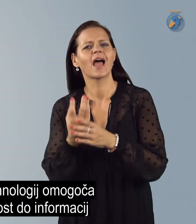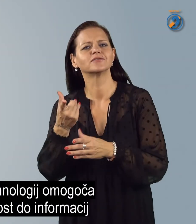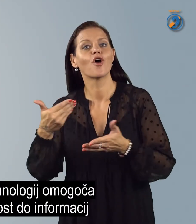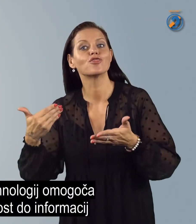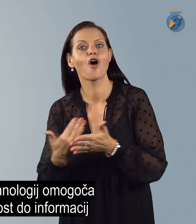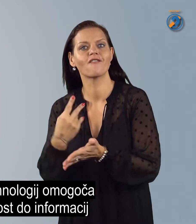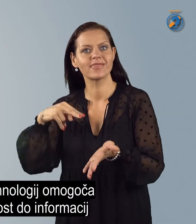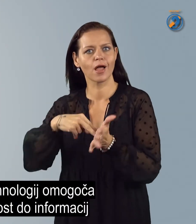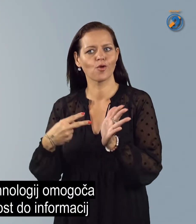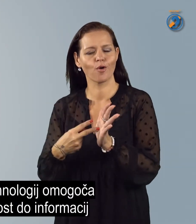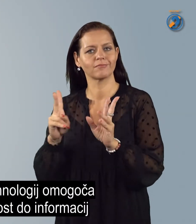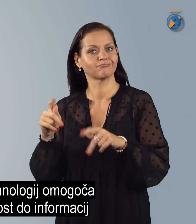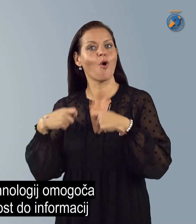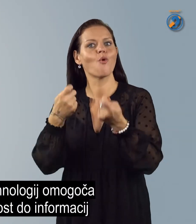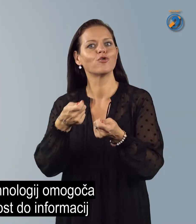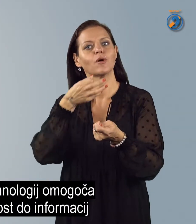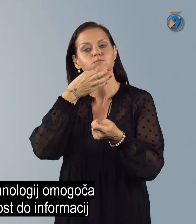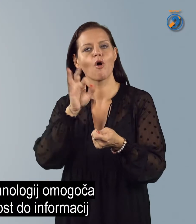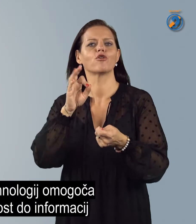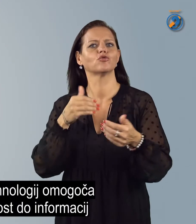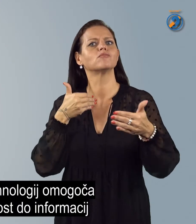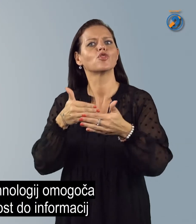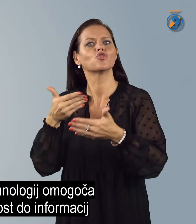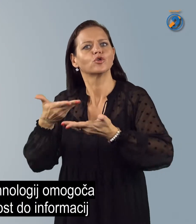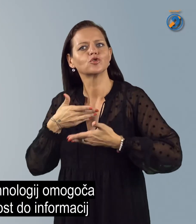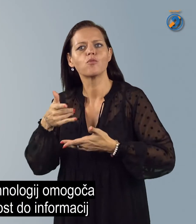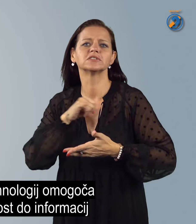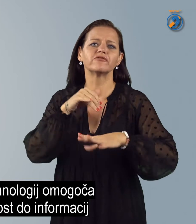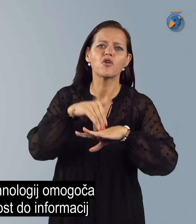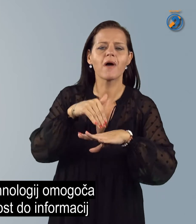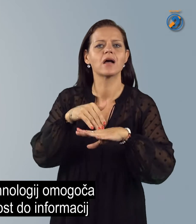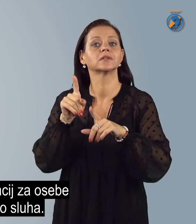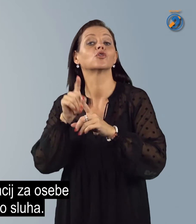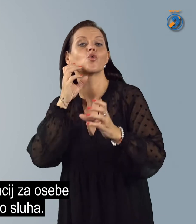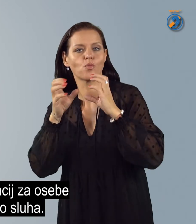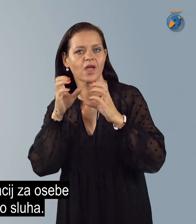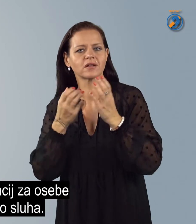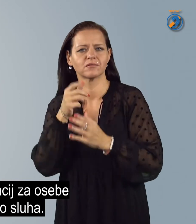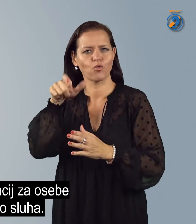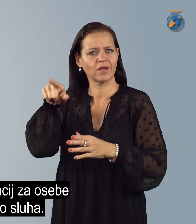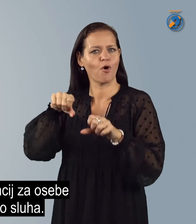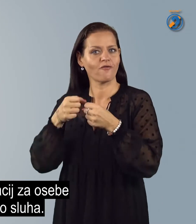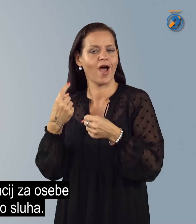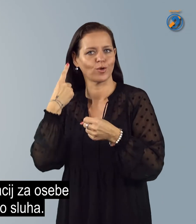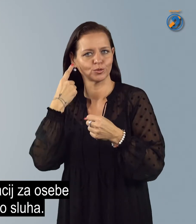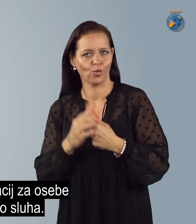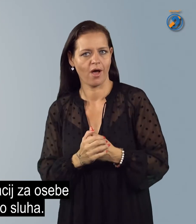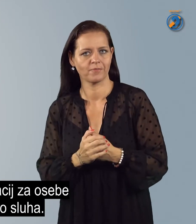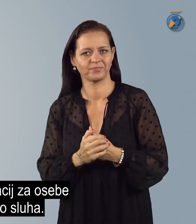Razvoj novih tehnologij omogoča boljšo dostopnost do informacij in komunikacij za osebe z okvaro sluha.